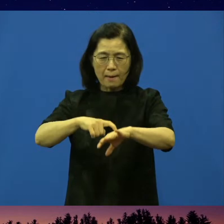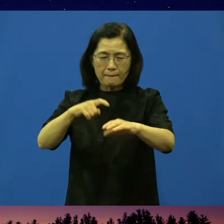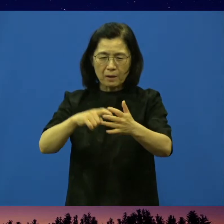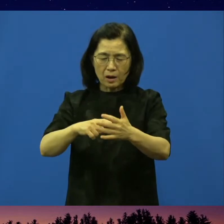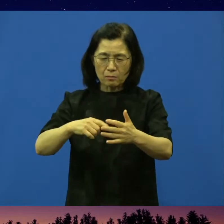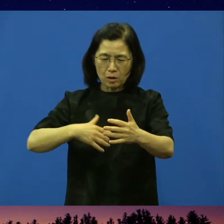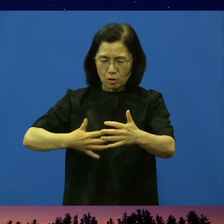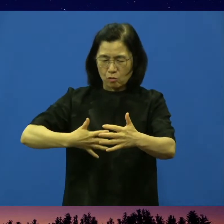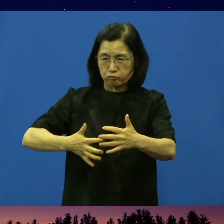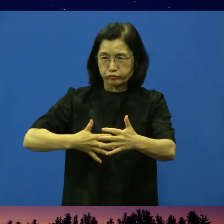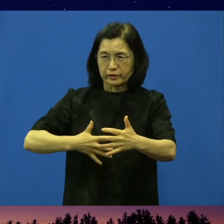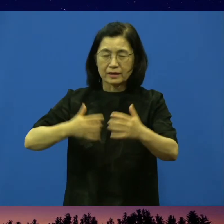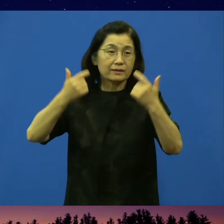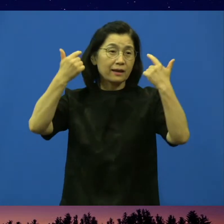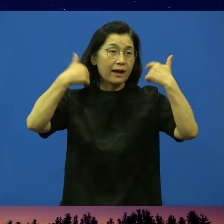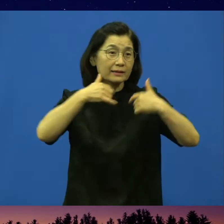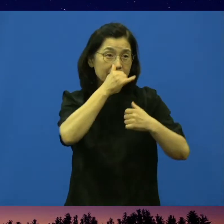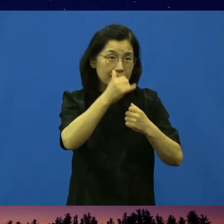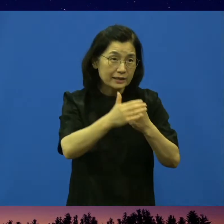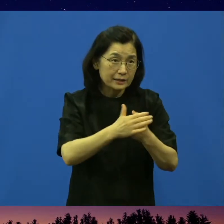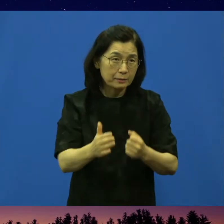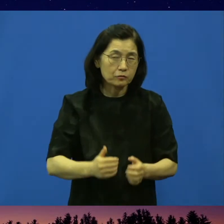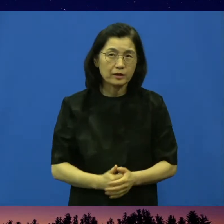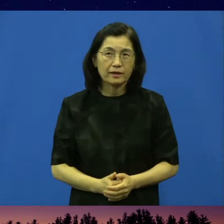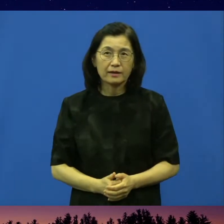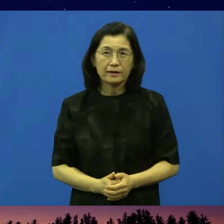그래서 눈에 보이는 걸 쌓고